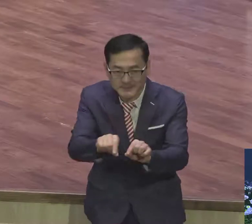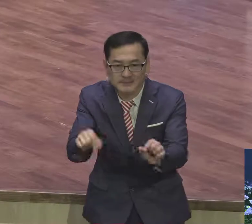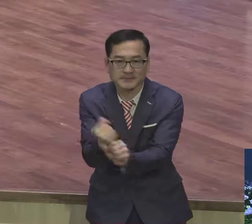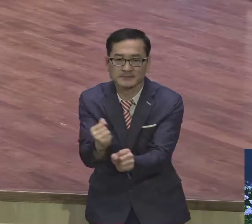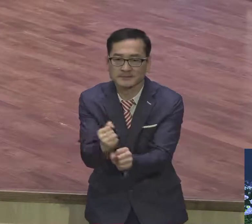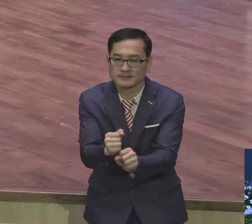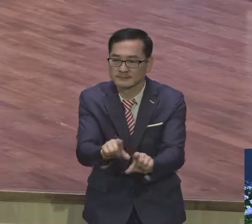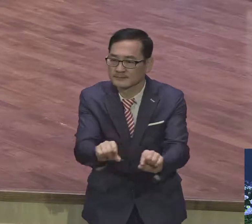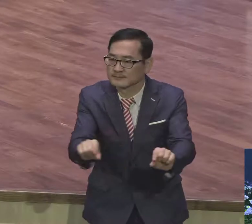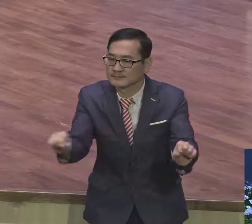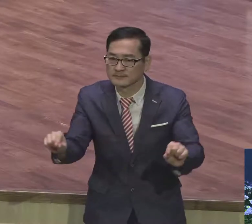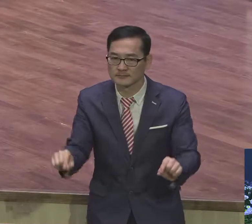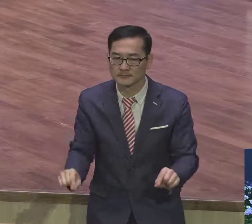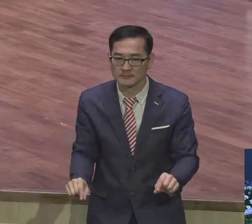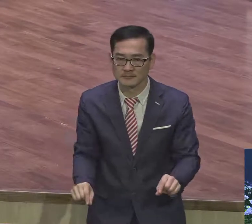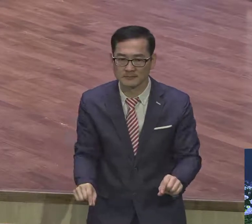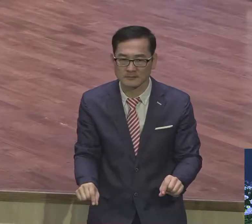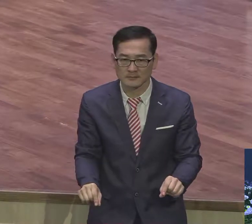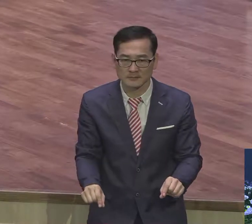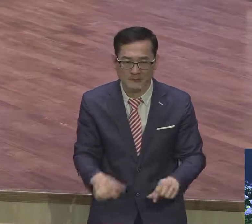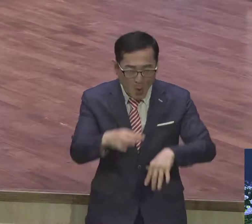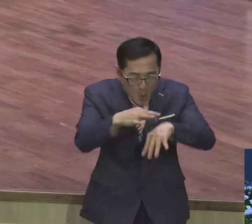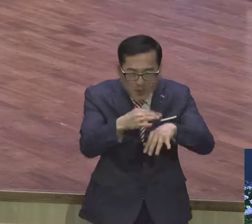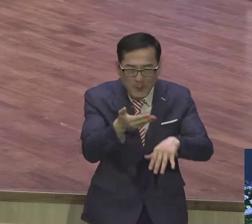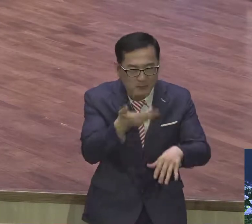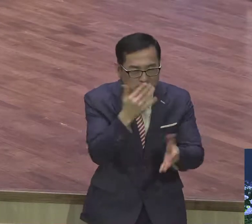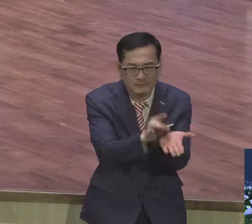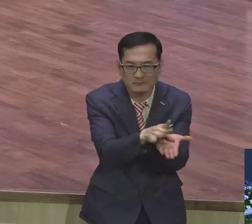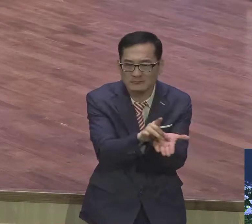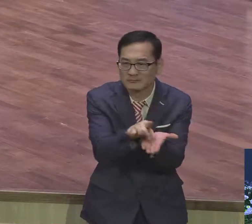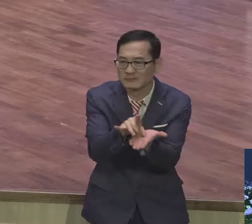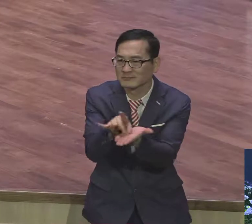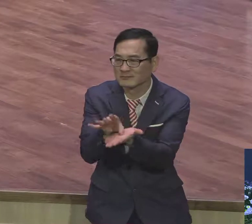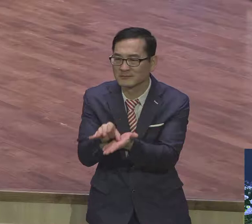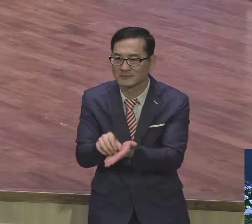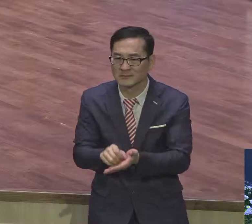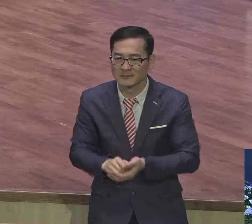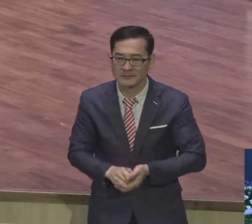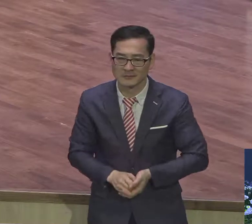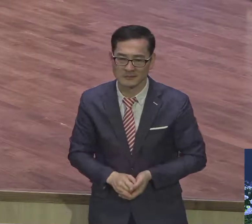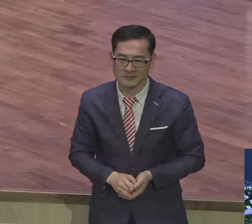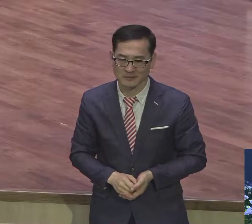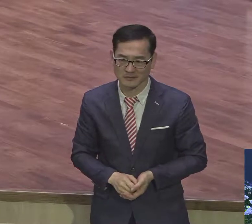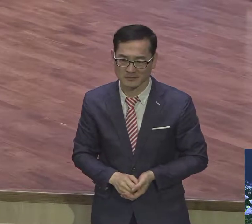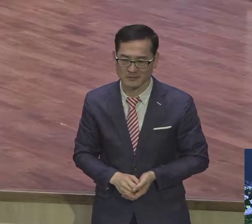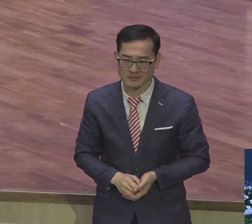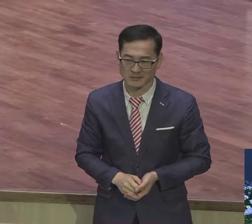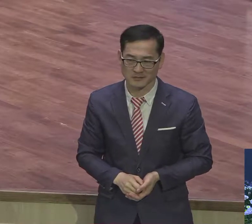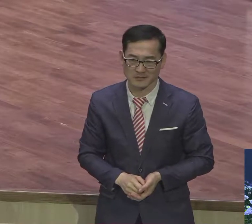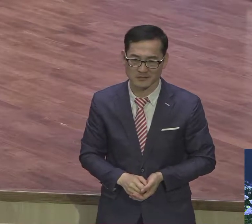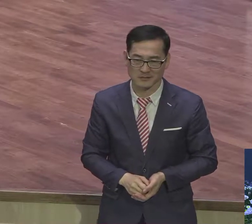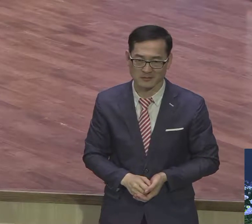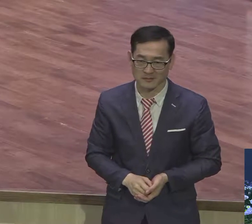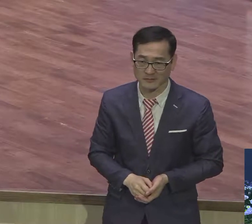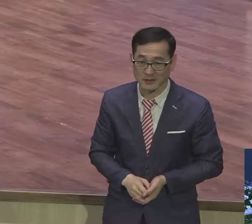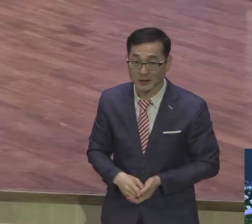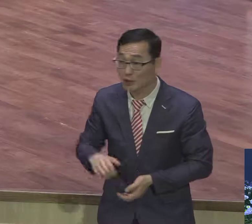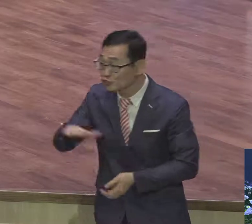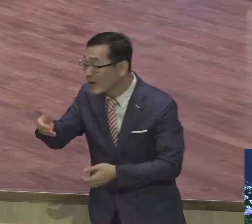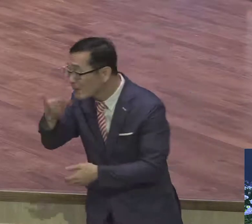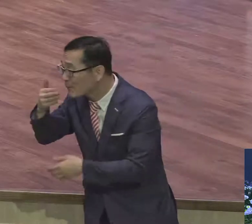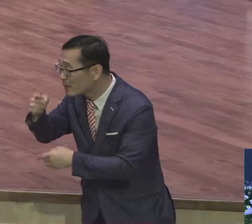있습니다 음식 안 먹는 거 많아요 그래서 우리가 먹는 음식들을 못 먹게 해요 못 가져오게 해요 왜 불결하다고